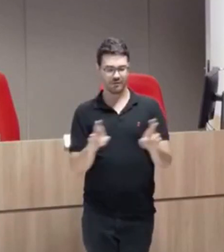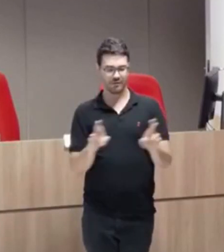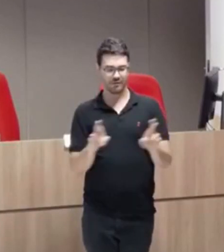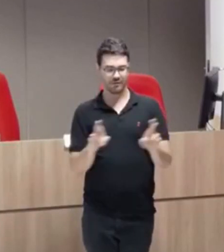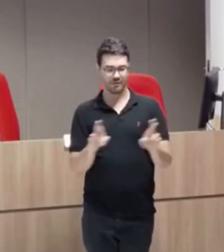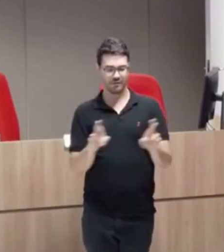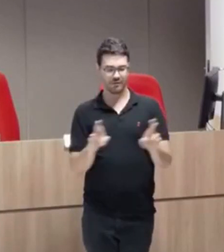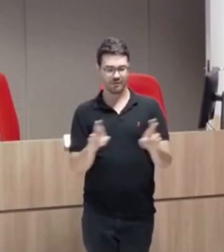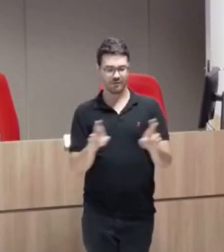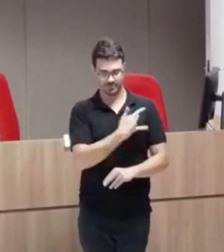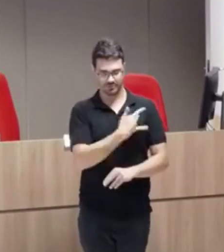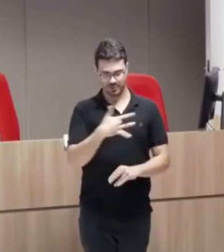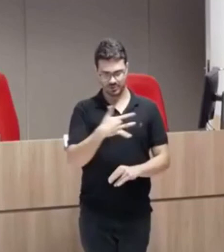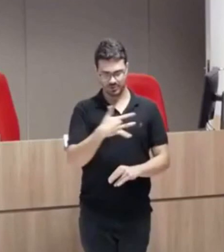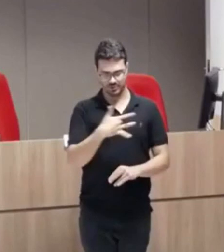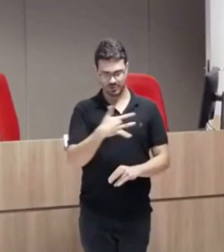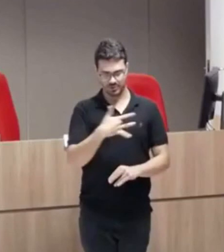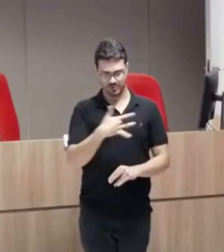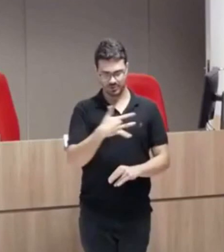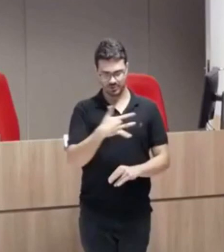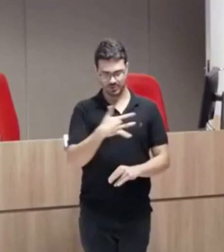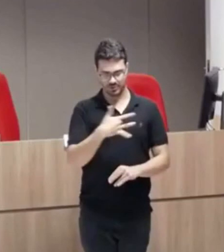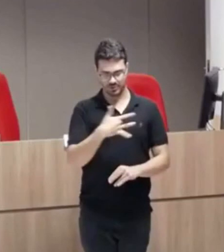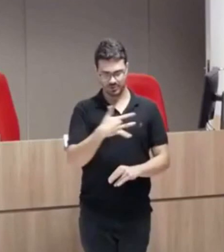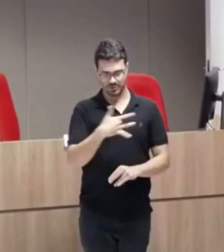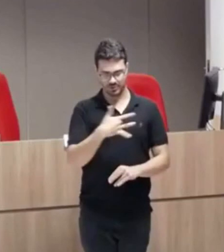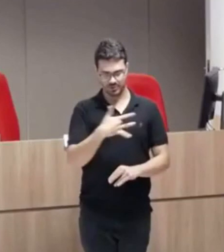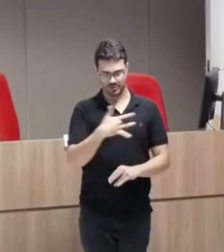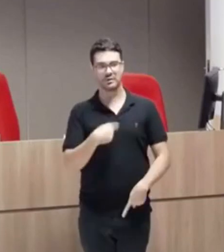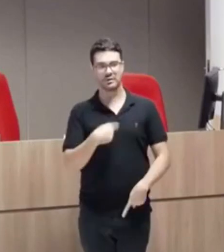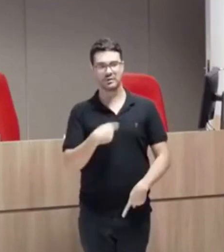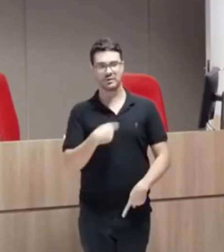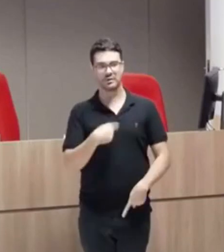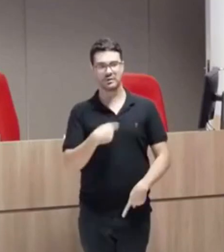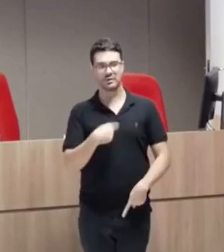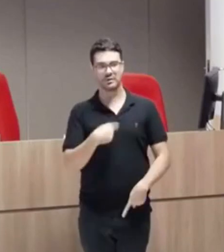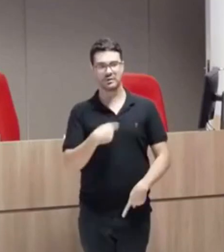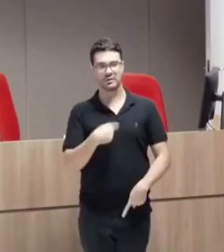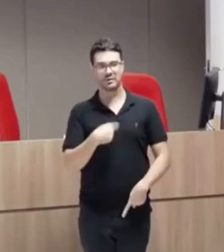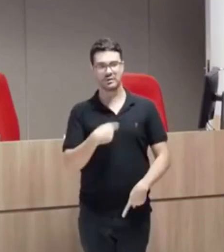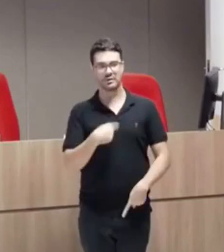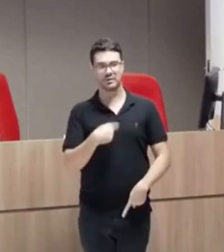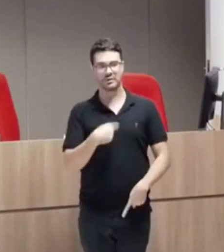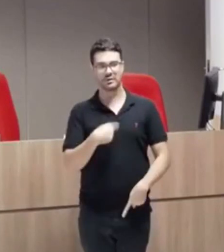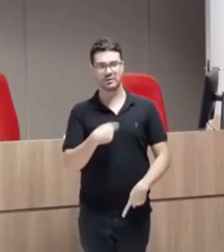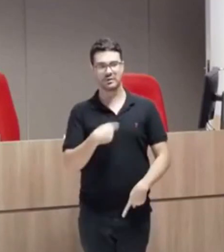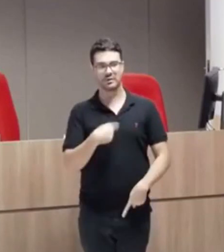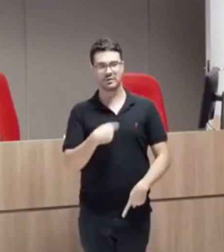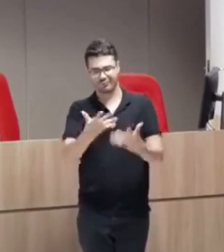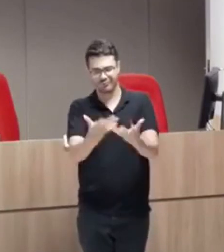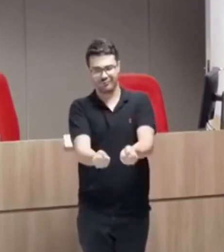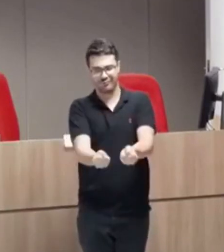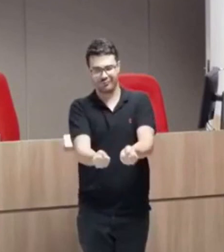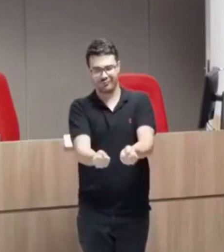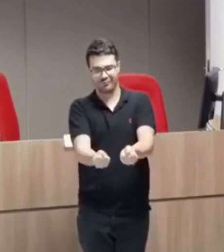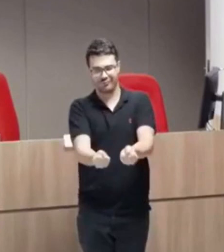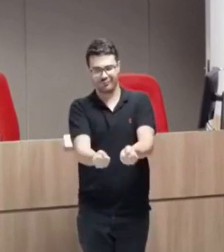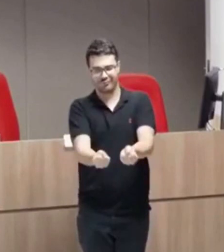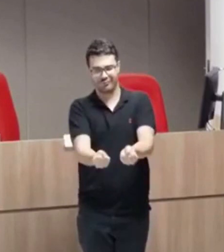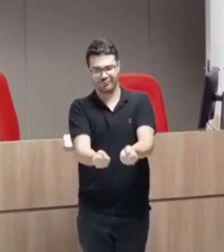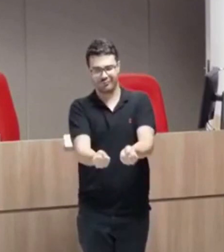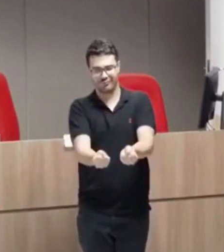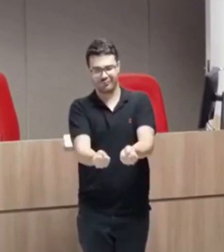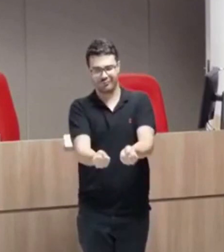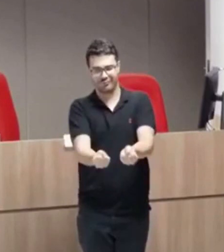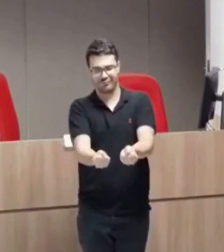saúde que é interligada. E que você não pode, por exemplo, não se admite que nós tenhamos uma pessoa com